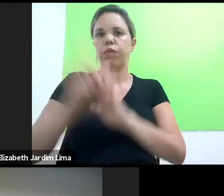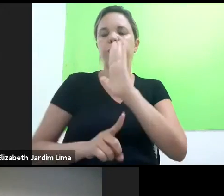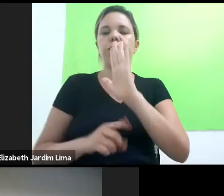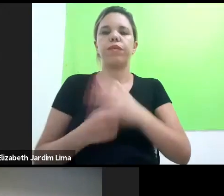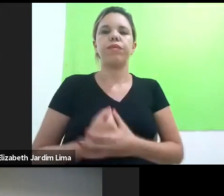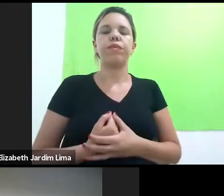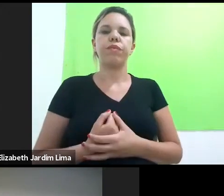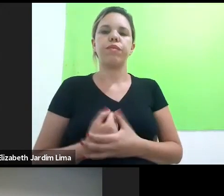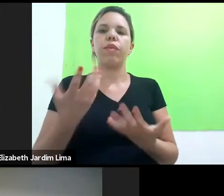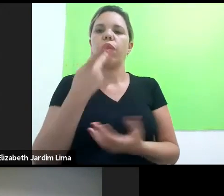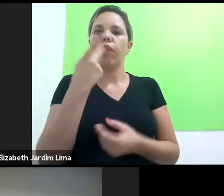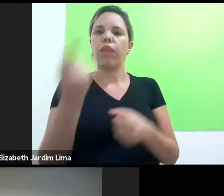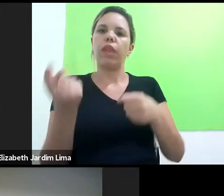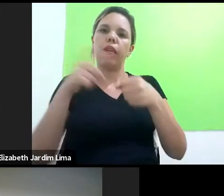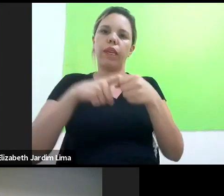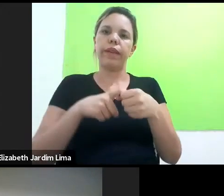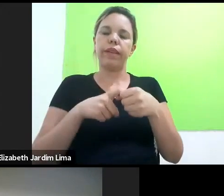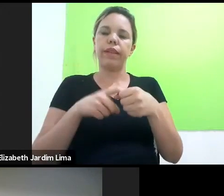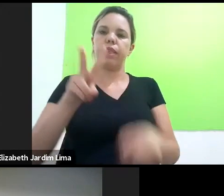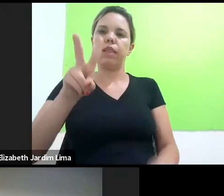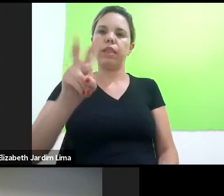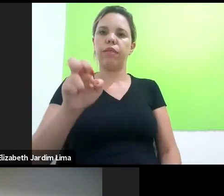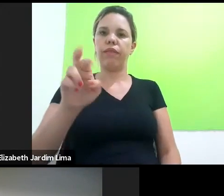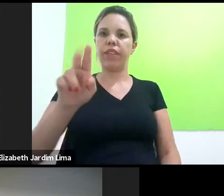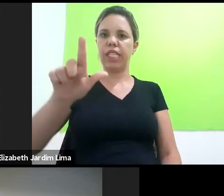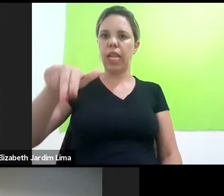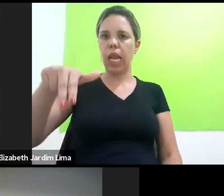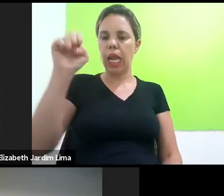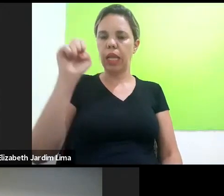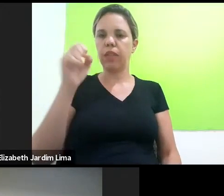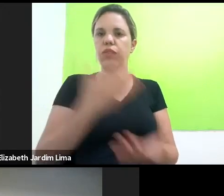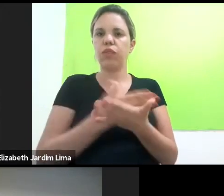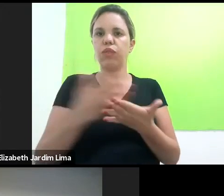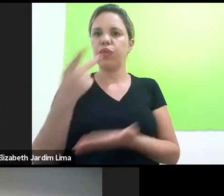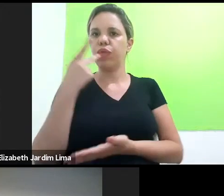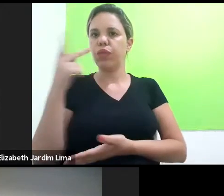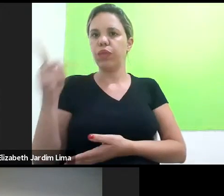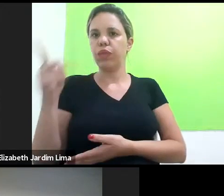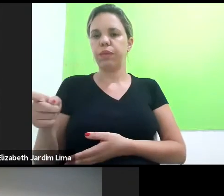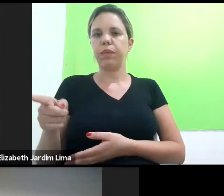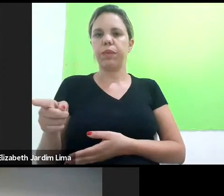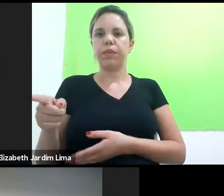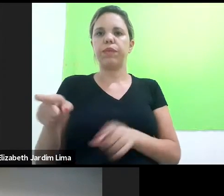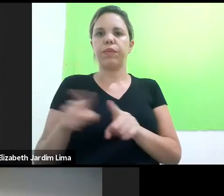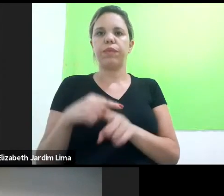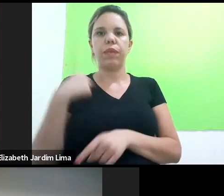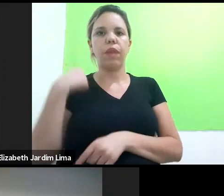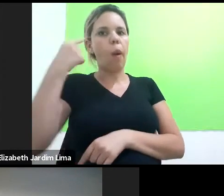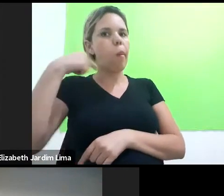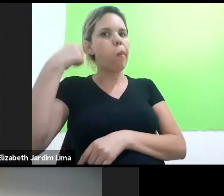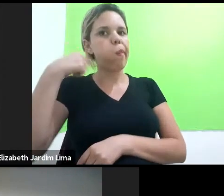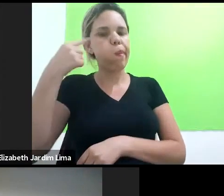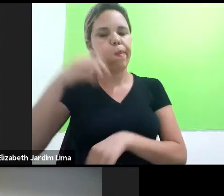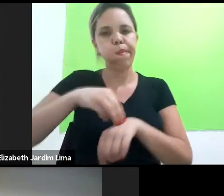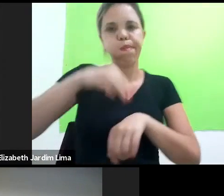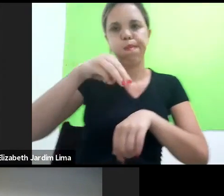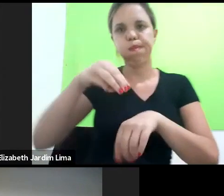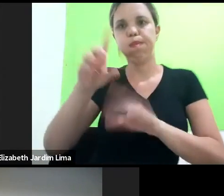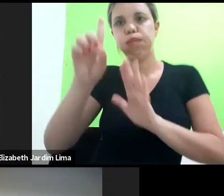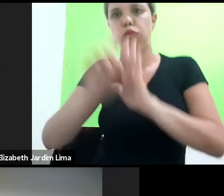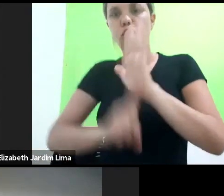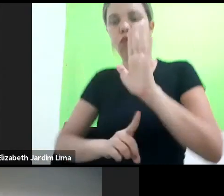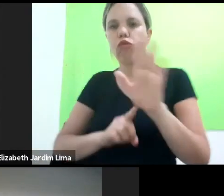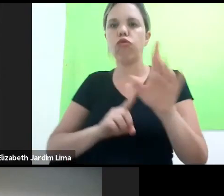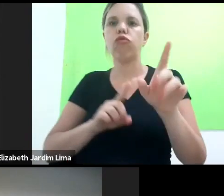quero retomar aqui, Versilene, começa a sua fala lá desde o comecinho. A Versilene, então, é a nossa advogada e mestra em Direito Agrário,